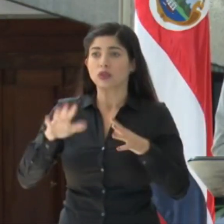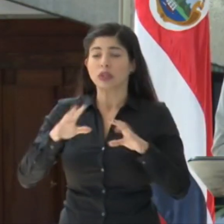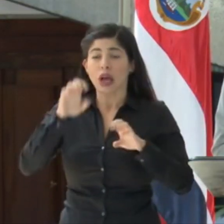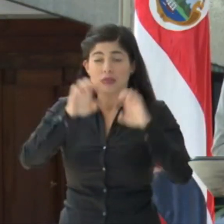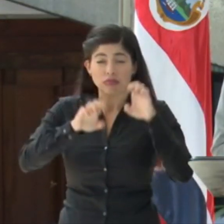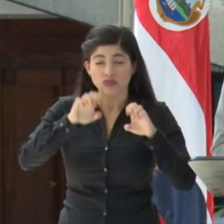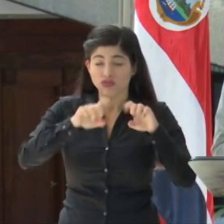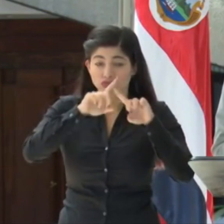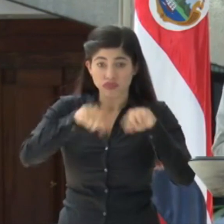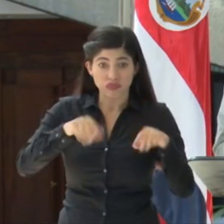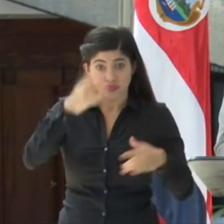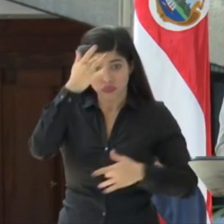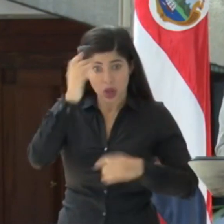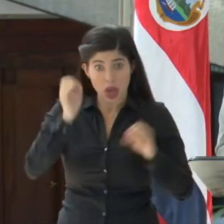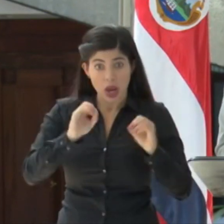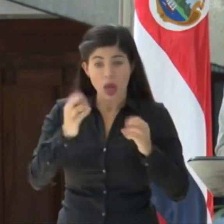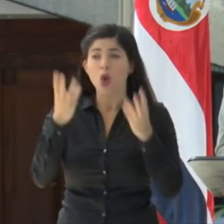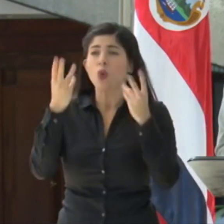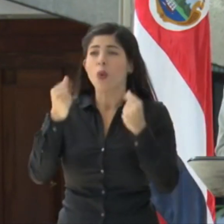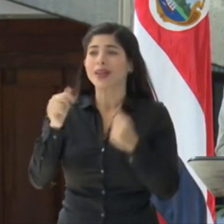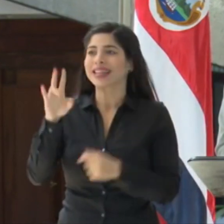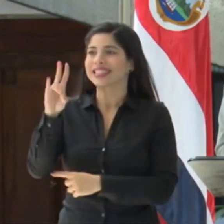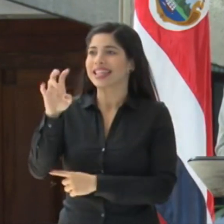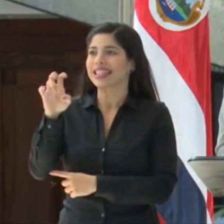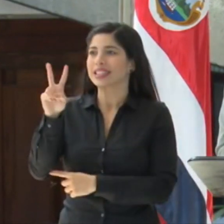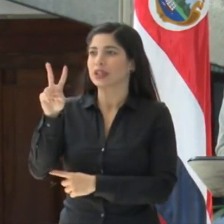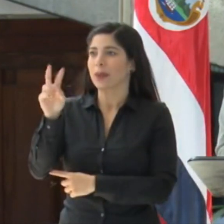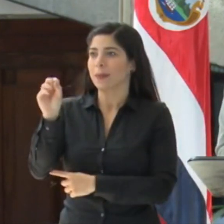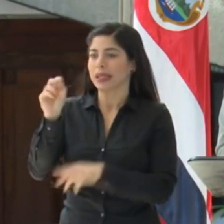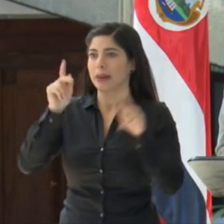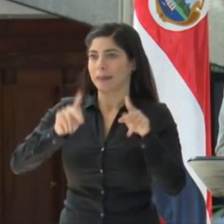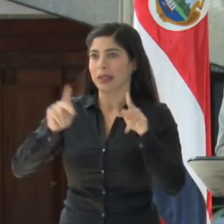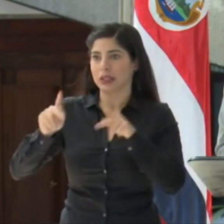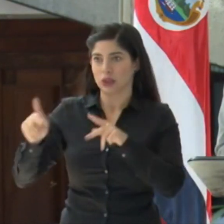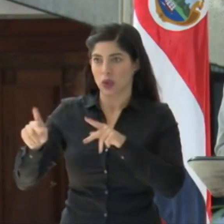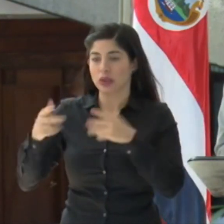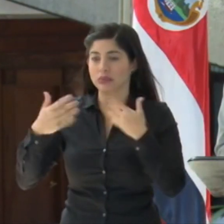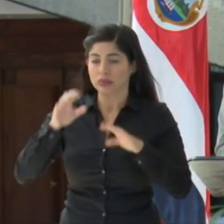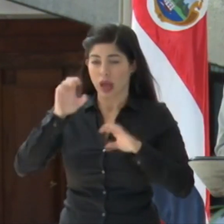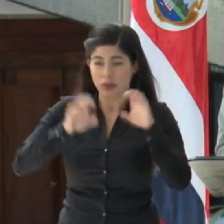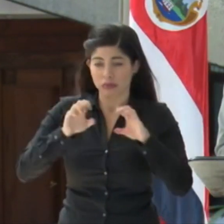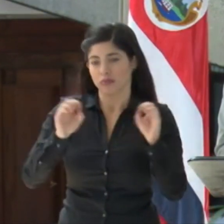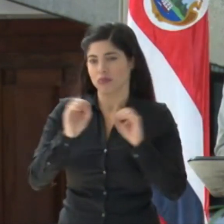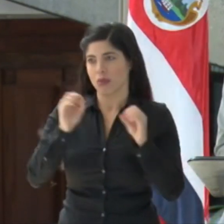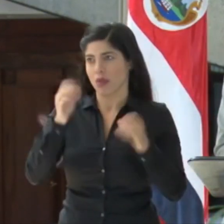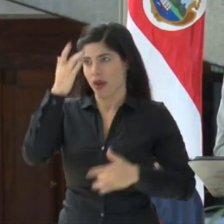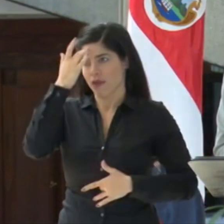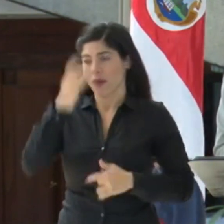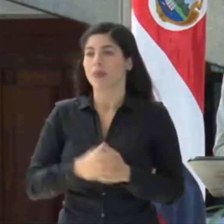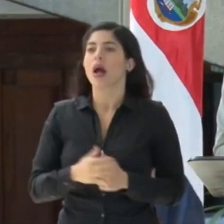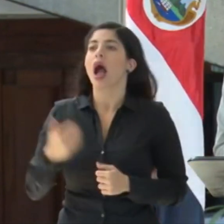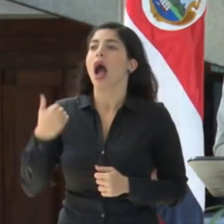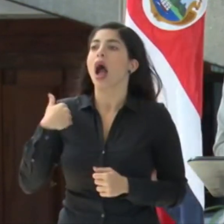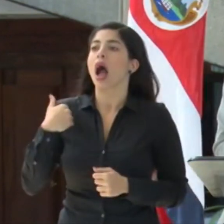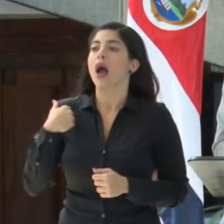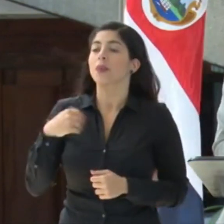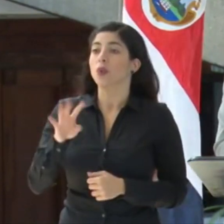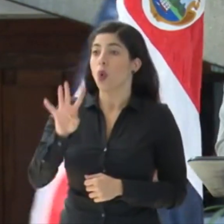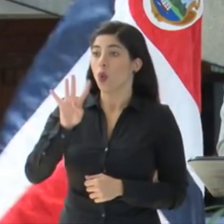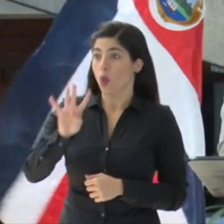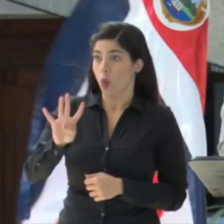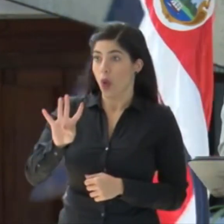descartado un total de 720 personas. Tenemos 4 de